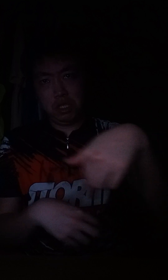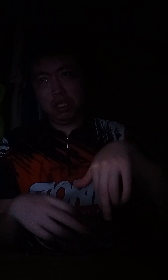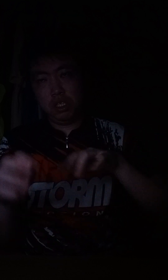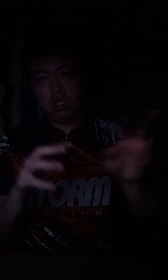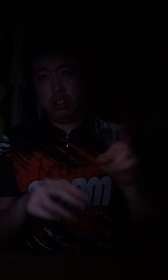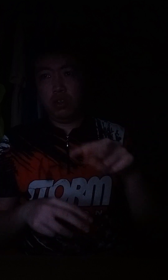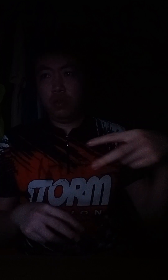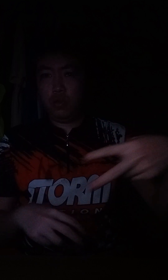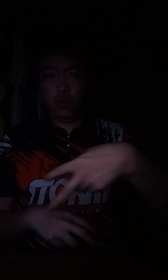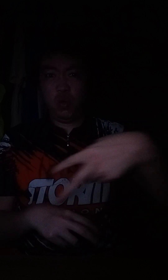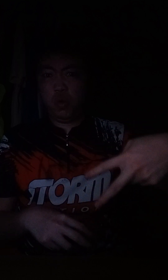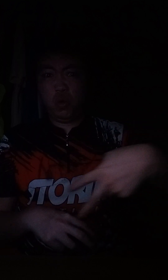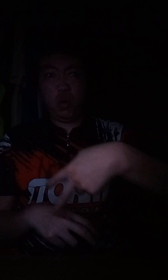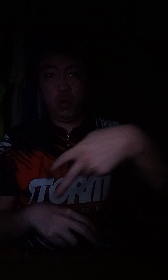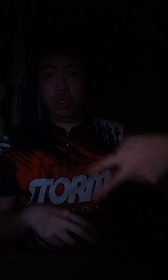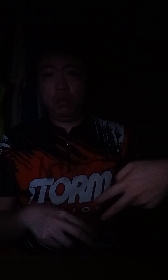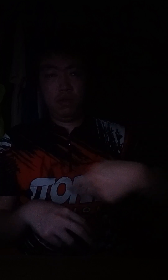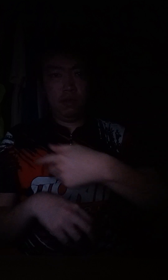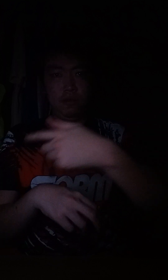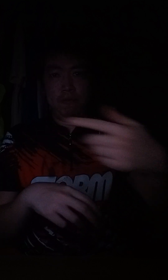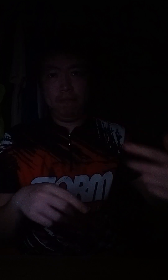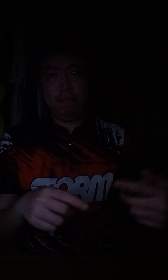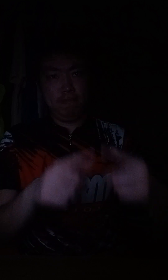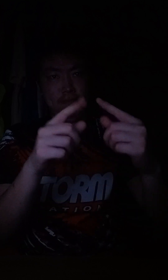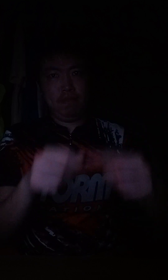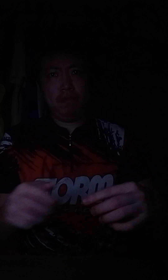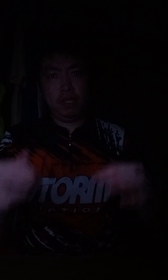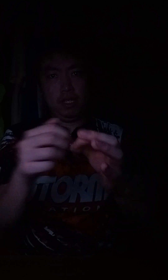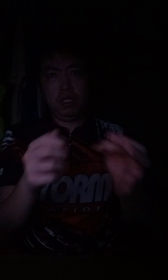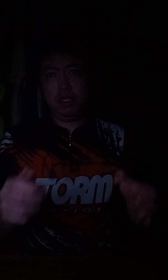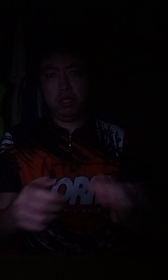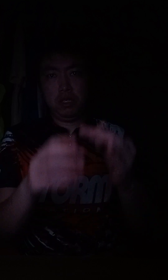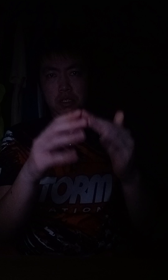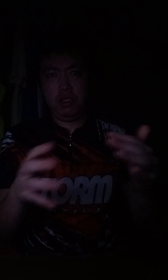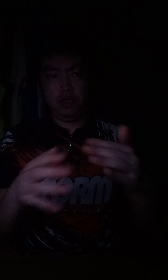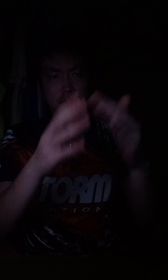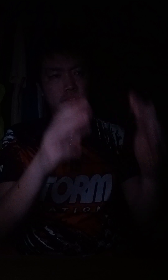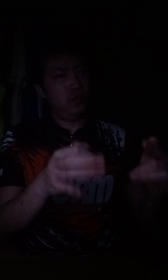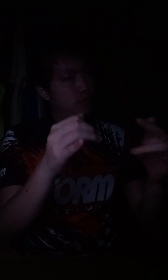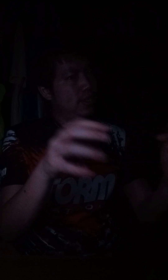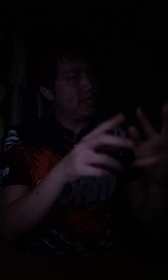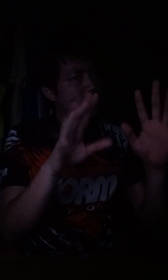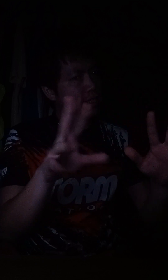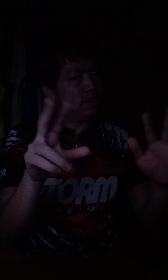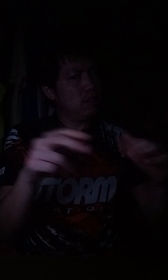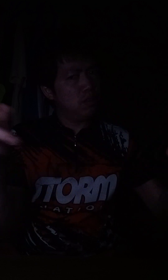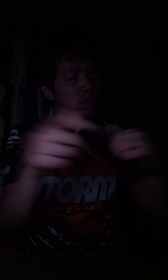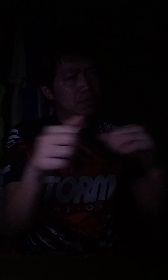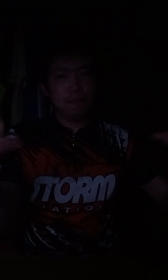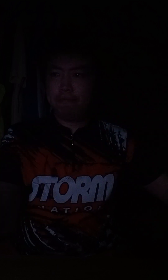직원들을 태운 통근버스가 중앙분리대 연석을 넘어 맞은편에서 오던 18톤 화물차와 부딪혔습니다.